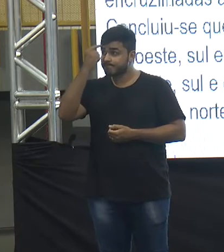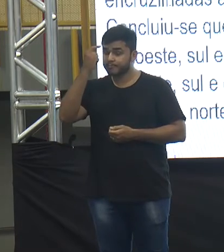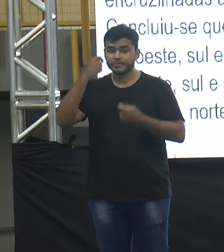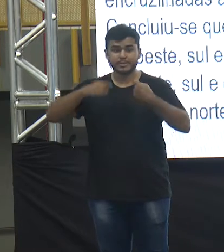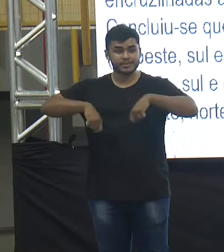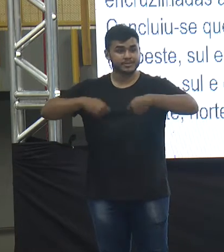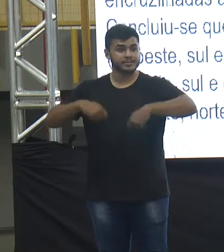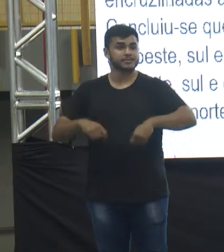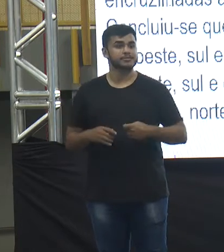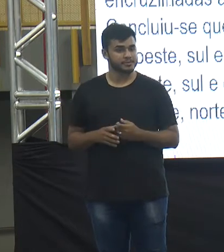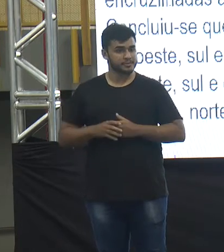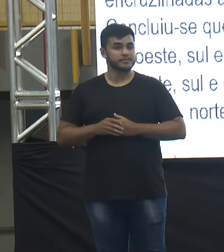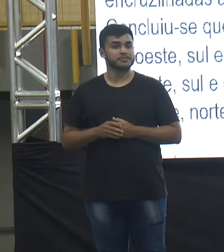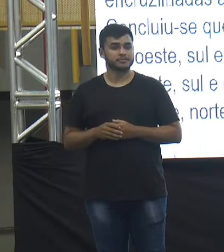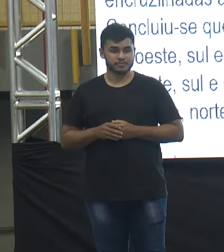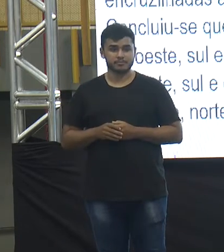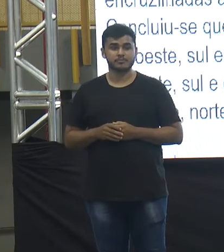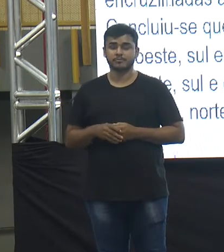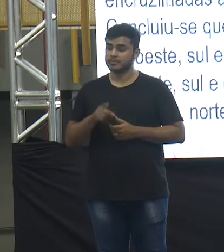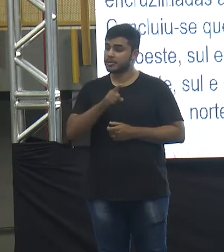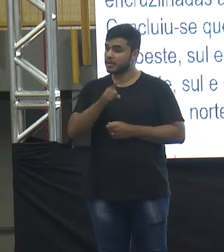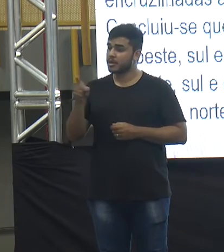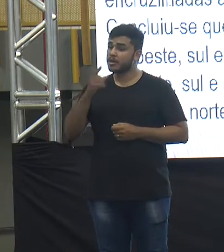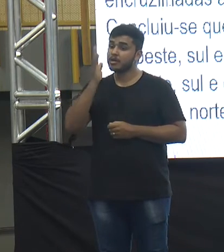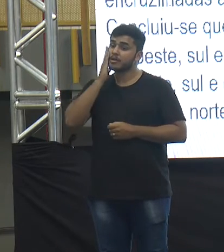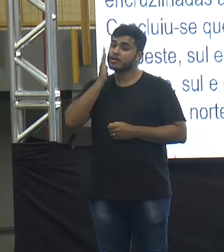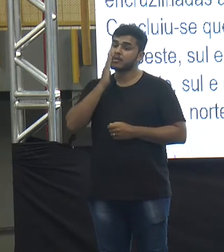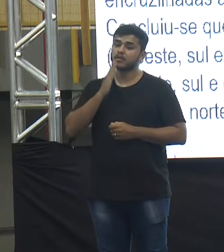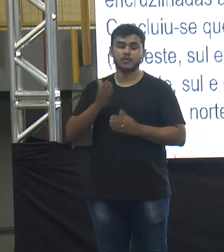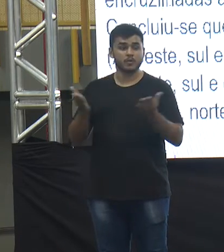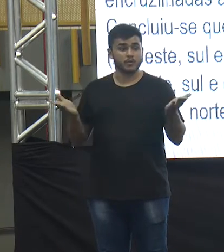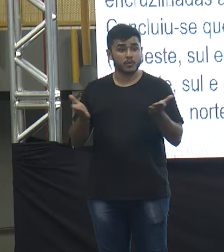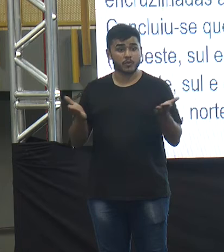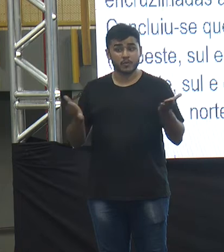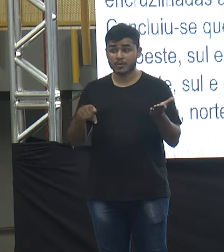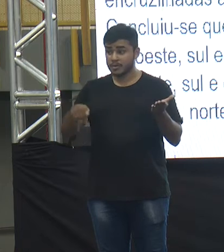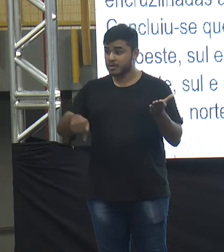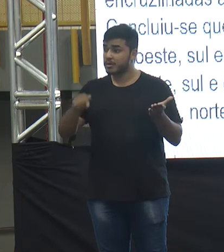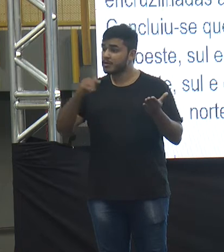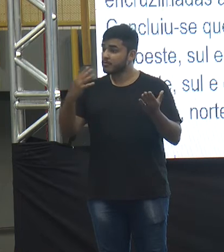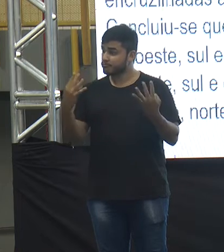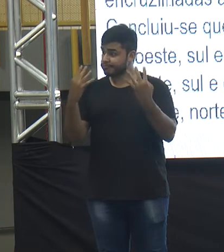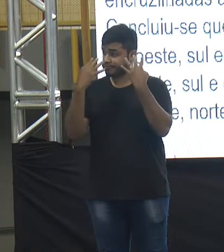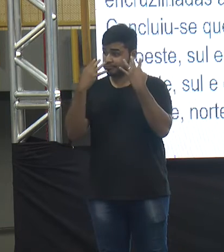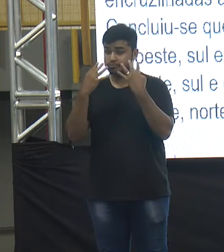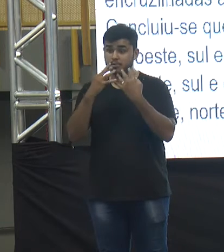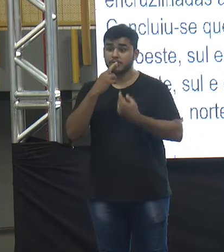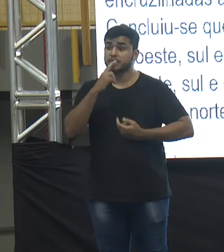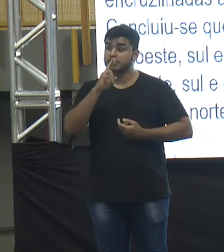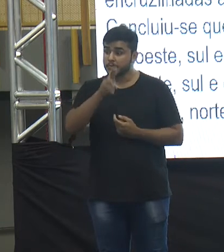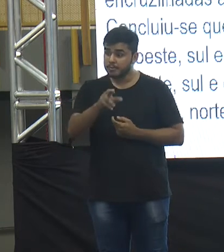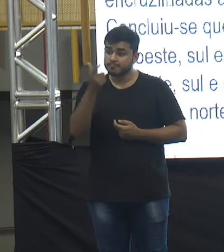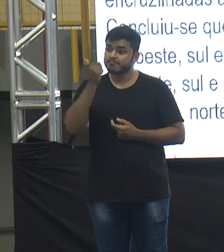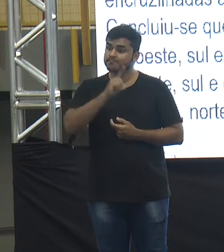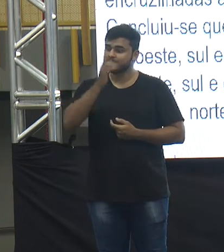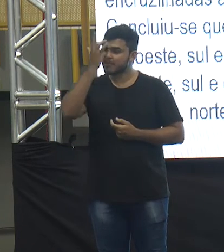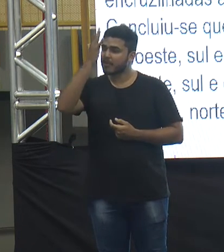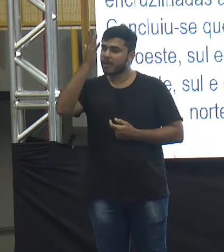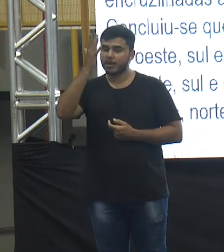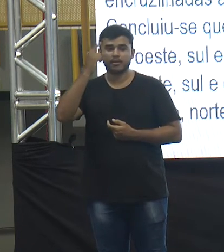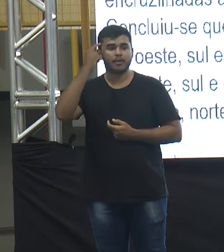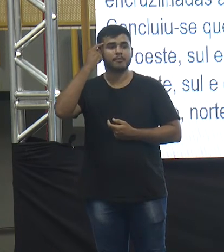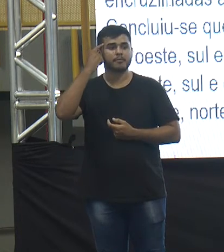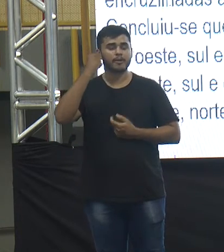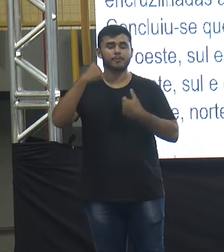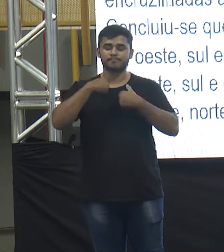conhecimento nunca é demais. Por isso que essa nossa tarde não é em vão. Se você acertar essa questão aqui com facilidade, eu já vou